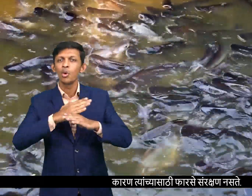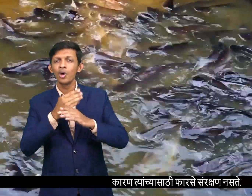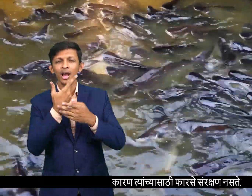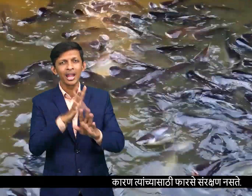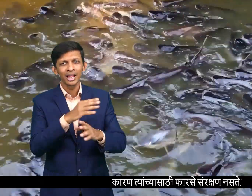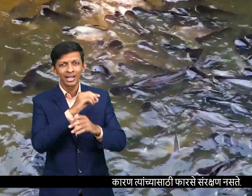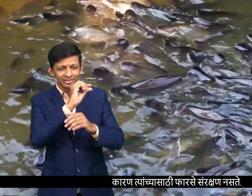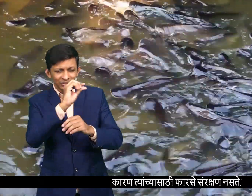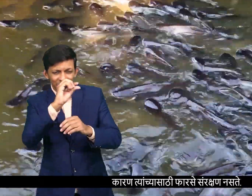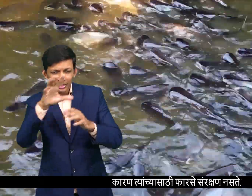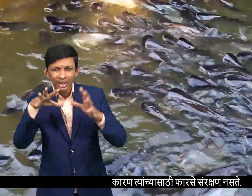संरक्षण नसते.